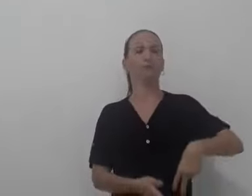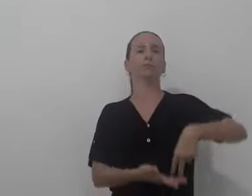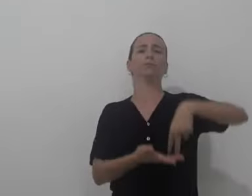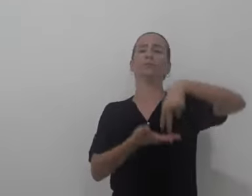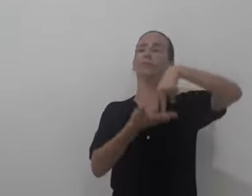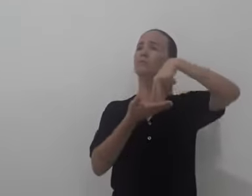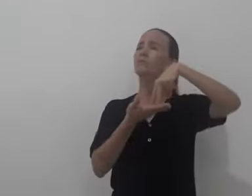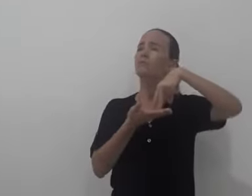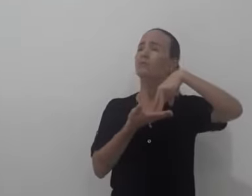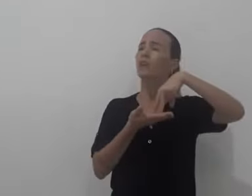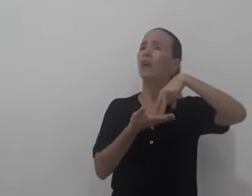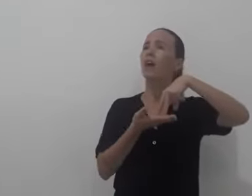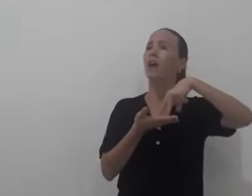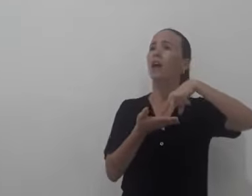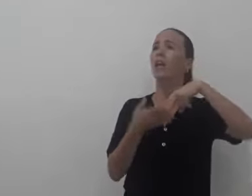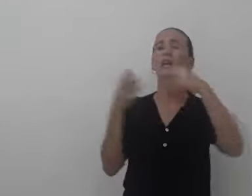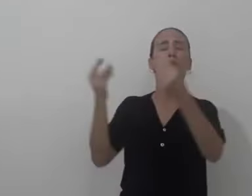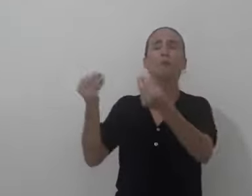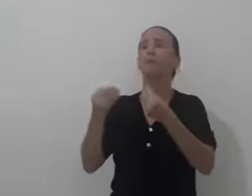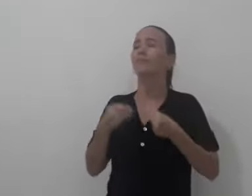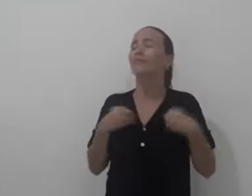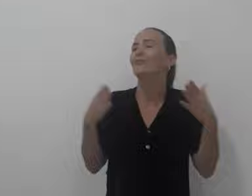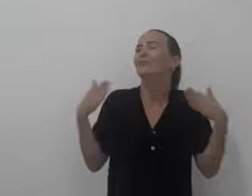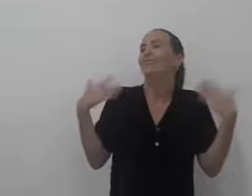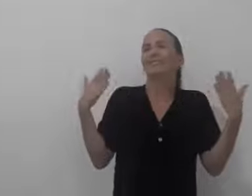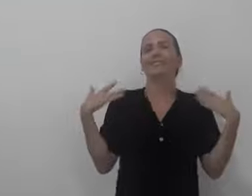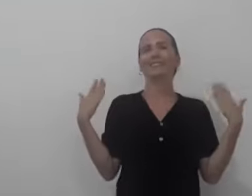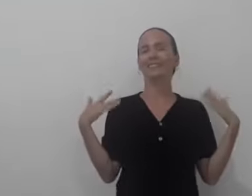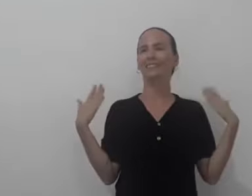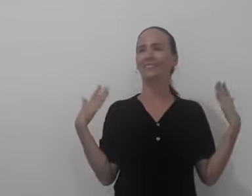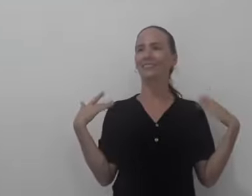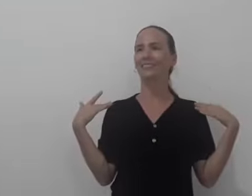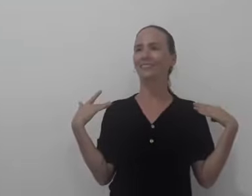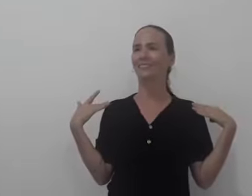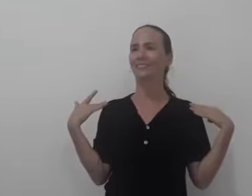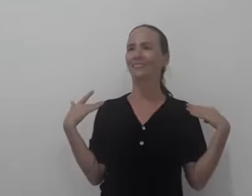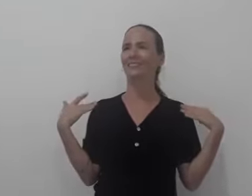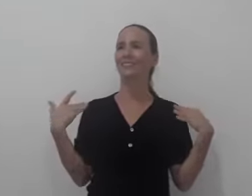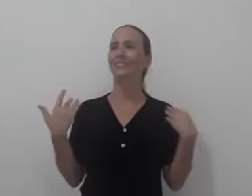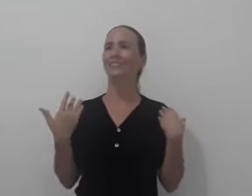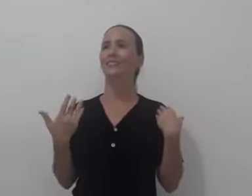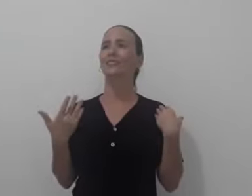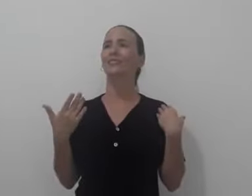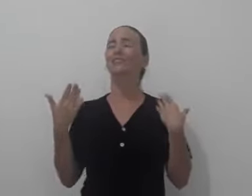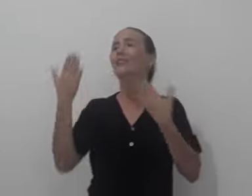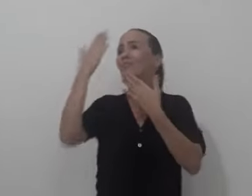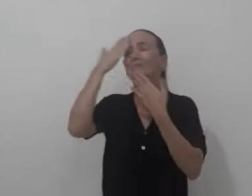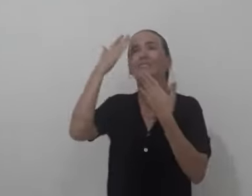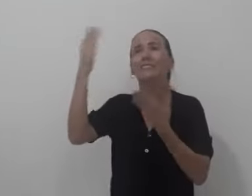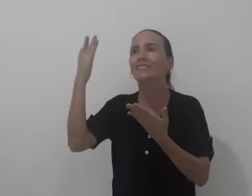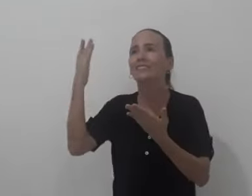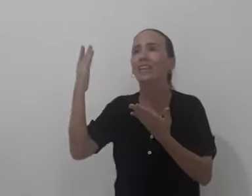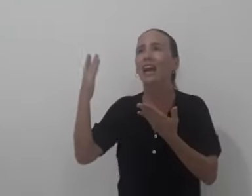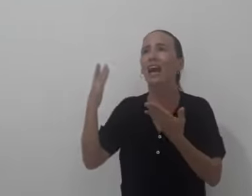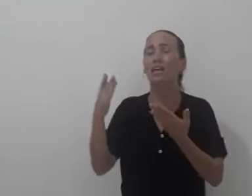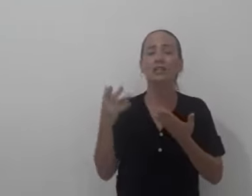pôs nos lábios um novo cântico, um hino de louvor ao nosso Deus. Muitos verão essas coisas, temerão